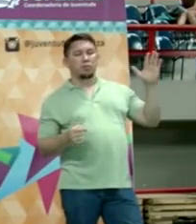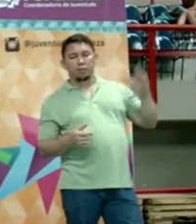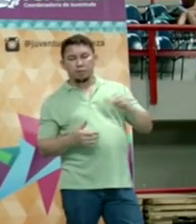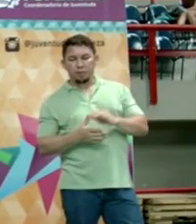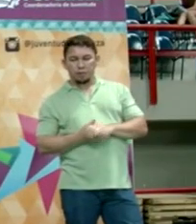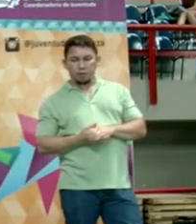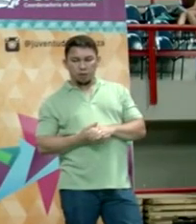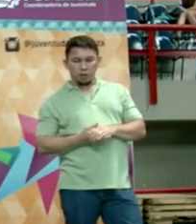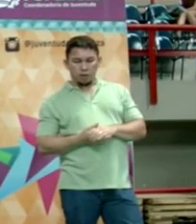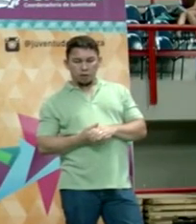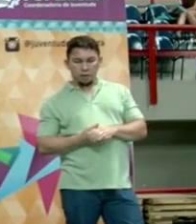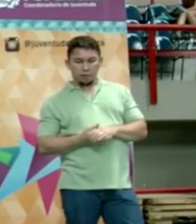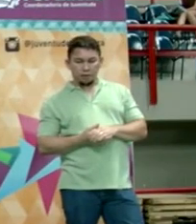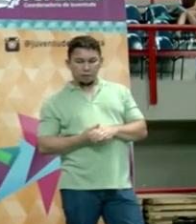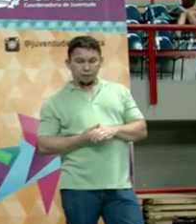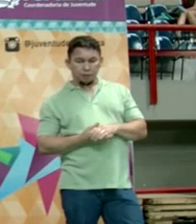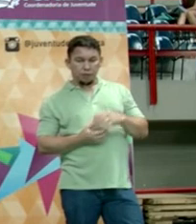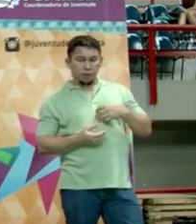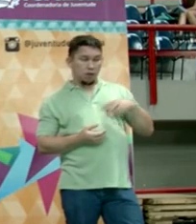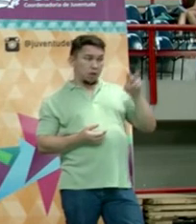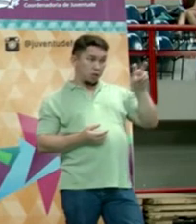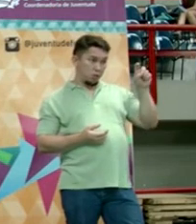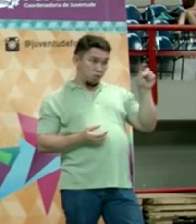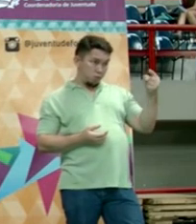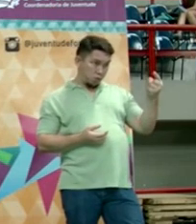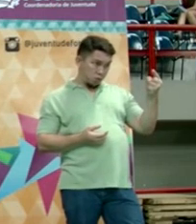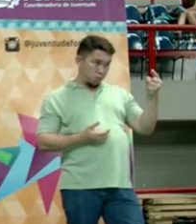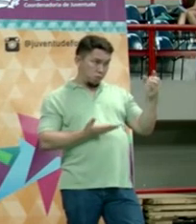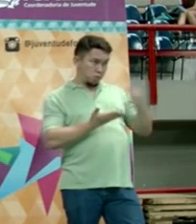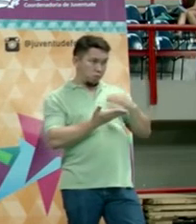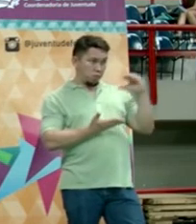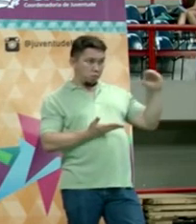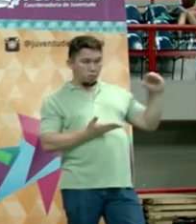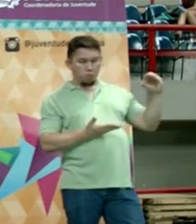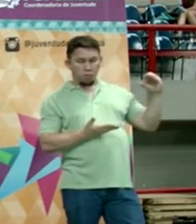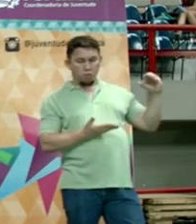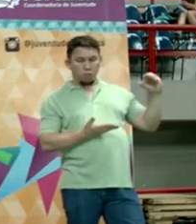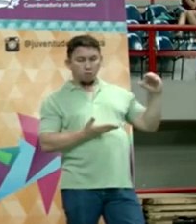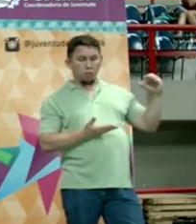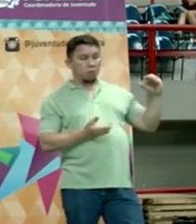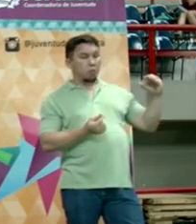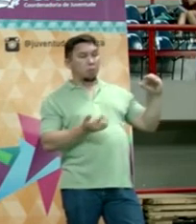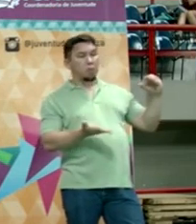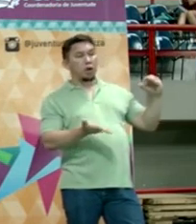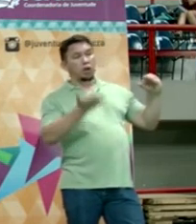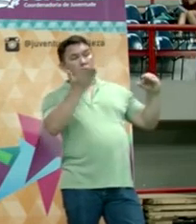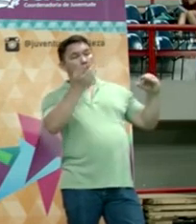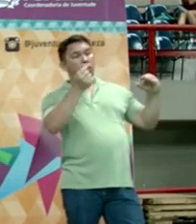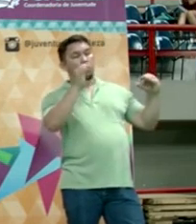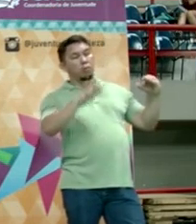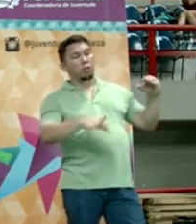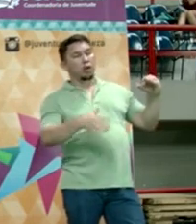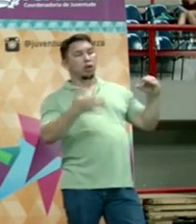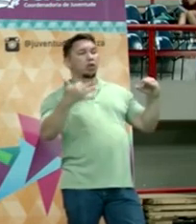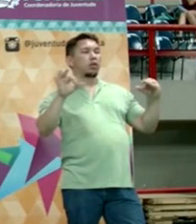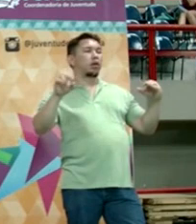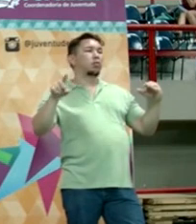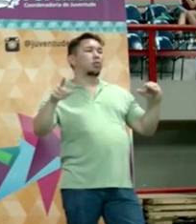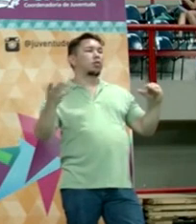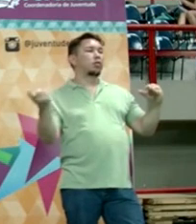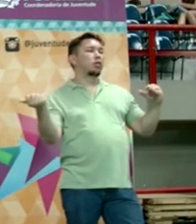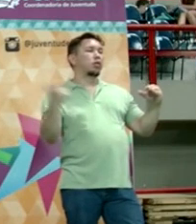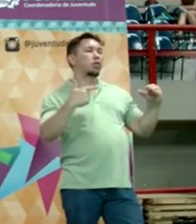Se eu produzir 5 mil livros, é mais caro ou mais barato do que produzir 10 mil